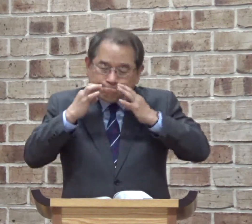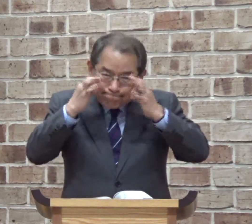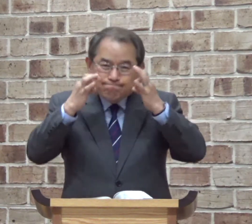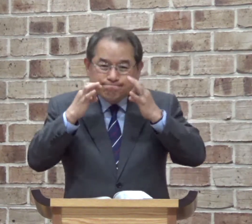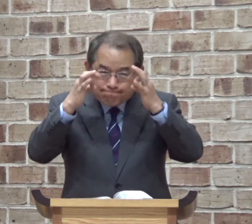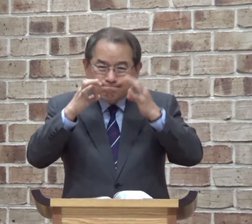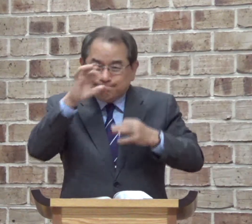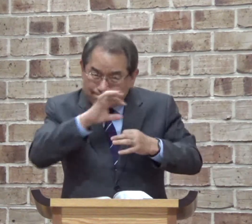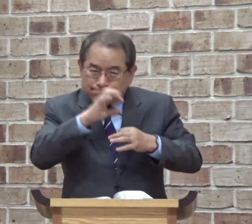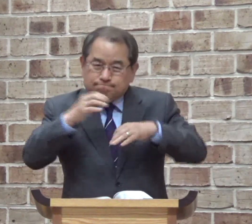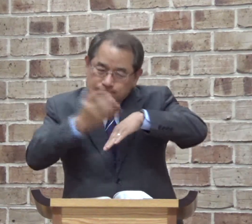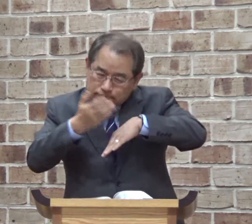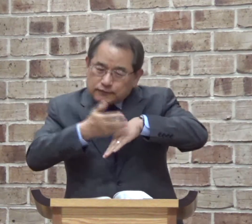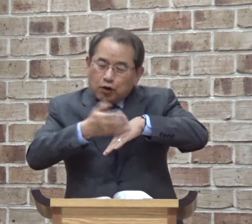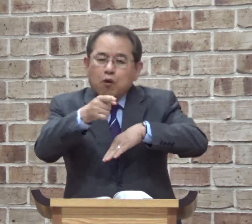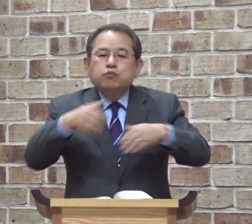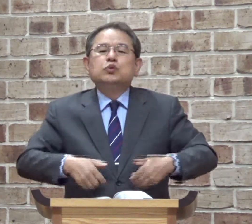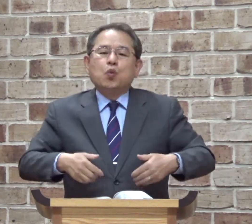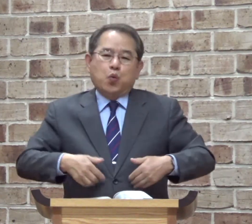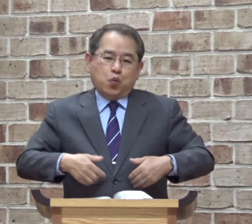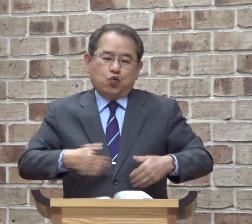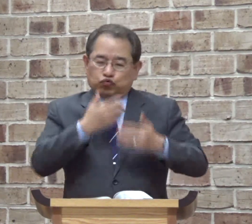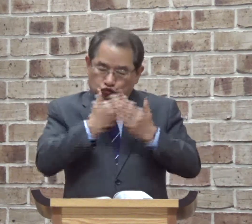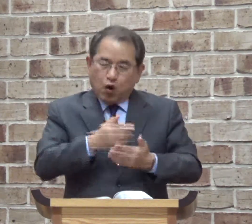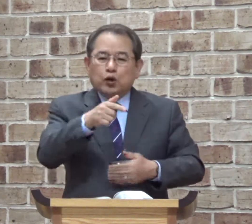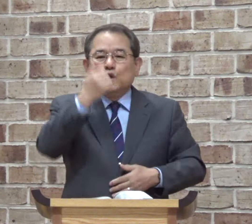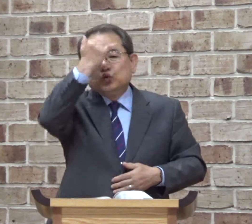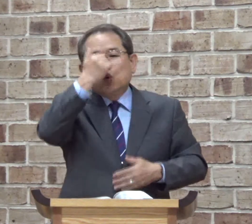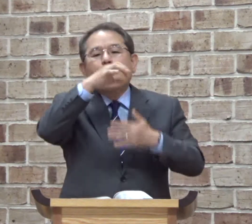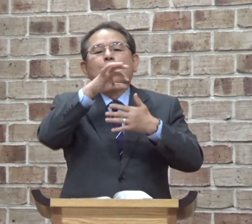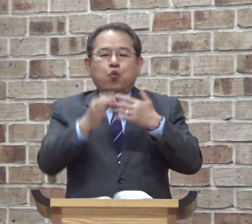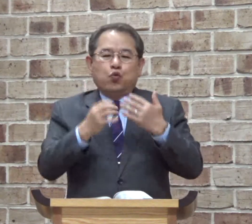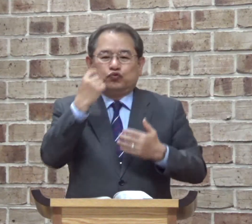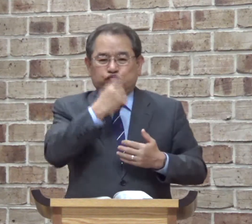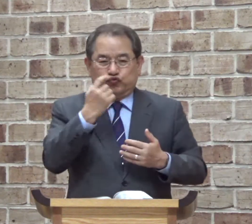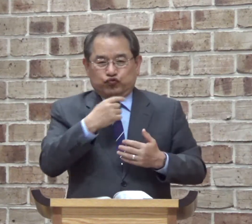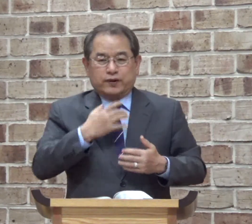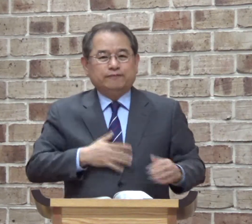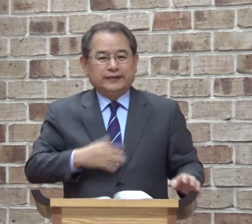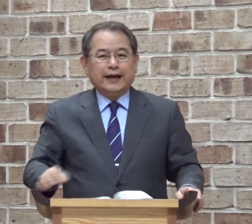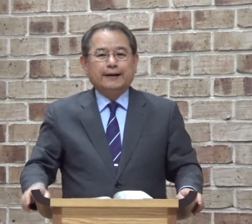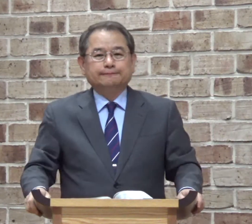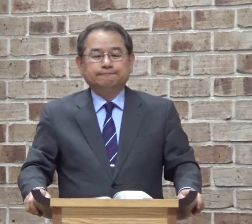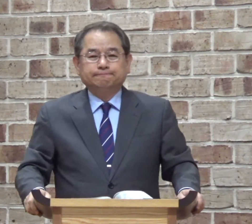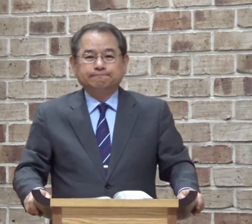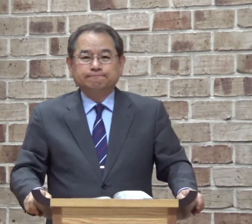여러 가지 그런 덕목 중에 하나입니다. 그렇다면 이 겸손의 의미는 무엇일까요?